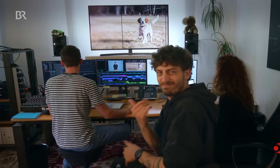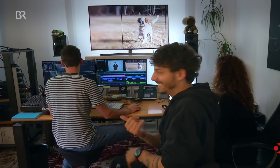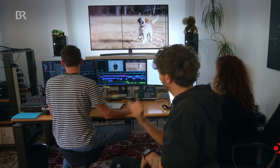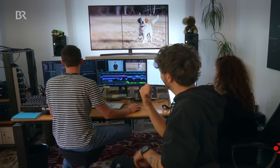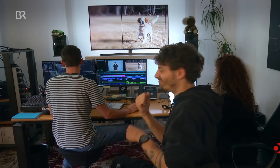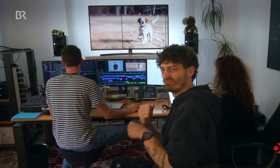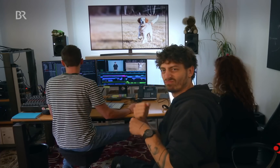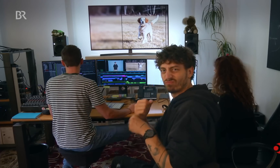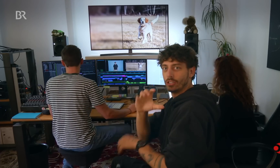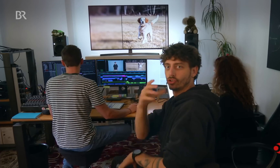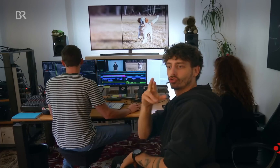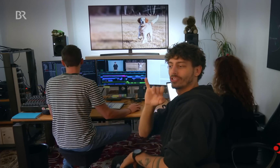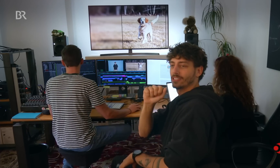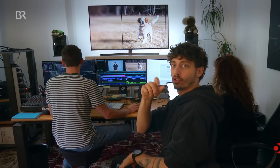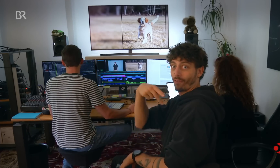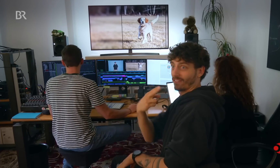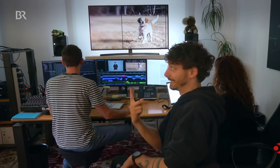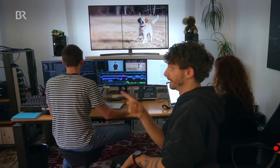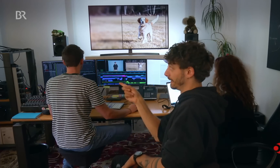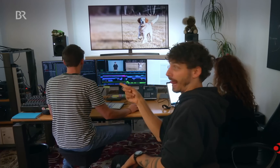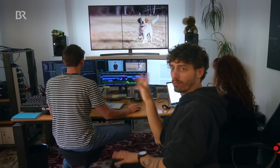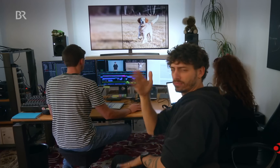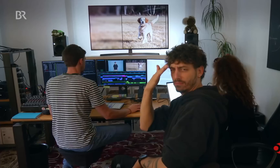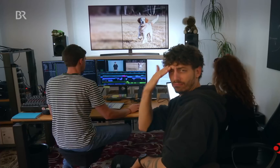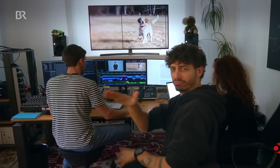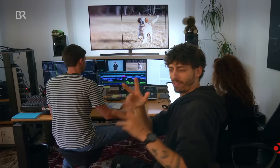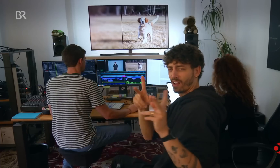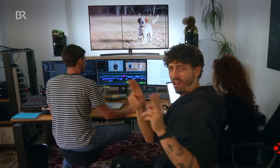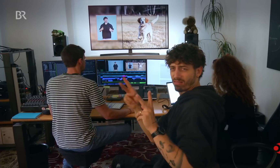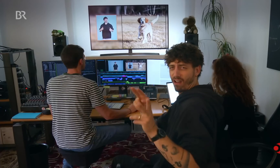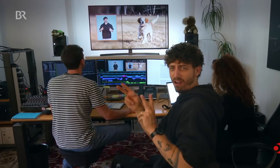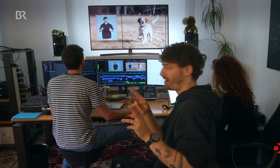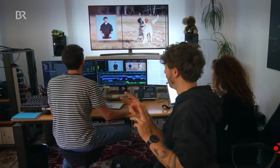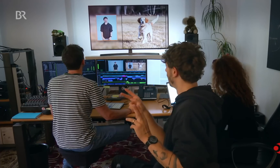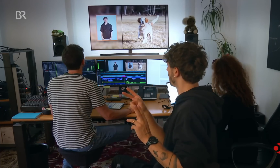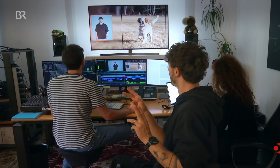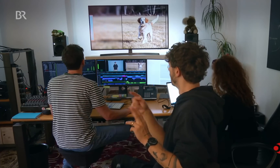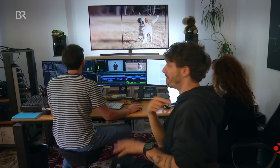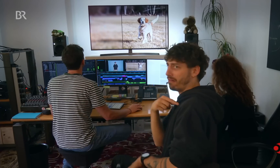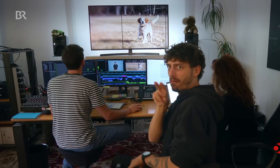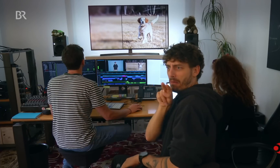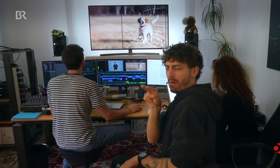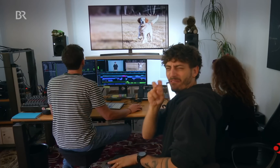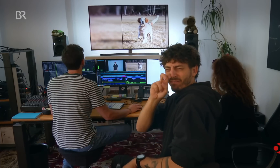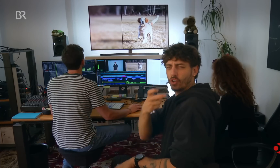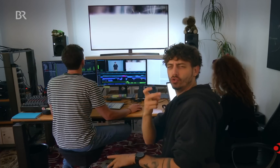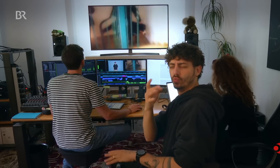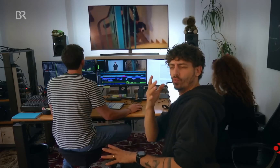Hier arbeitet Christoph. Er ist ein super Cutter. Ich sitze daneben und versuche zu verstehen, wie er das macht mit den verschiedenen